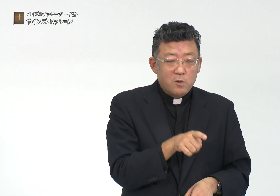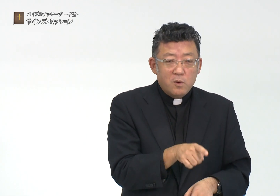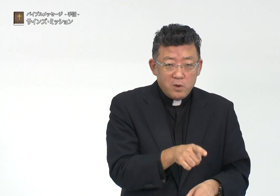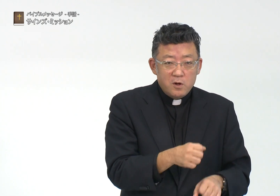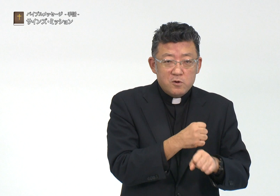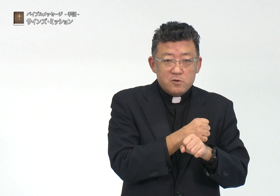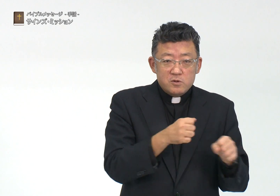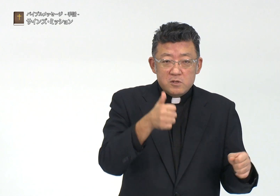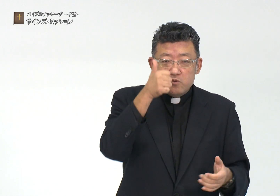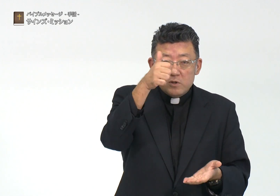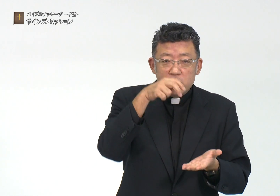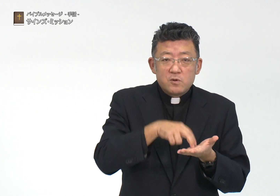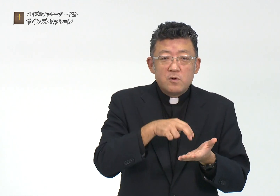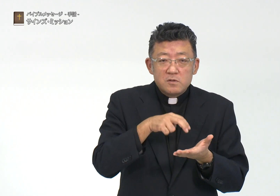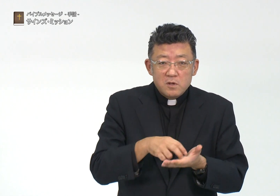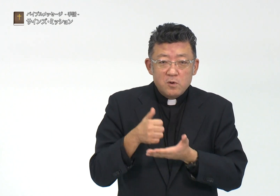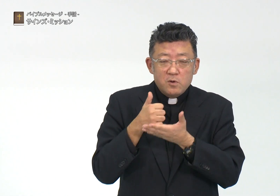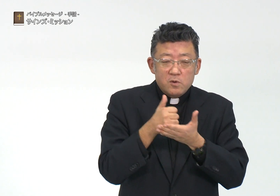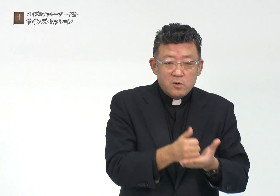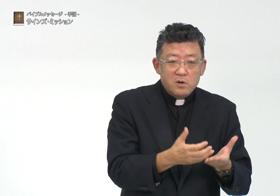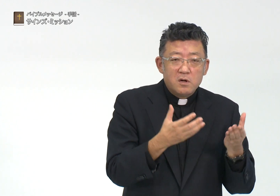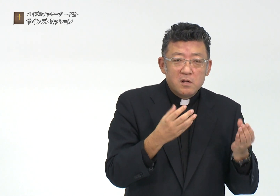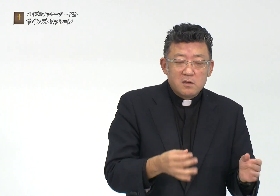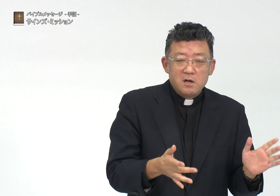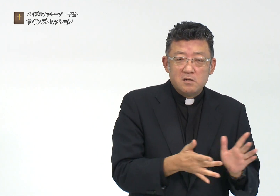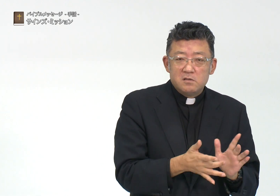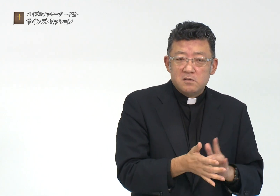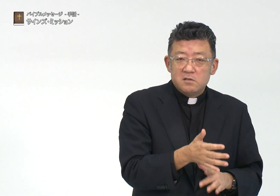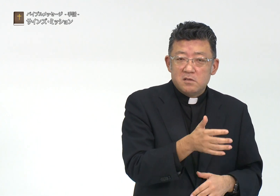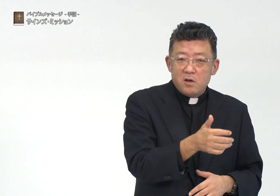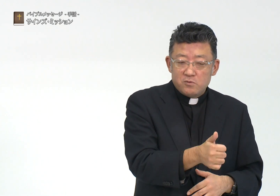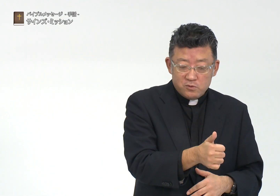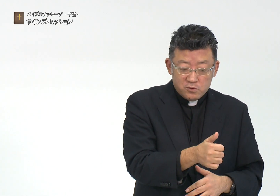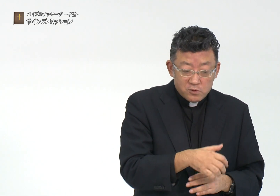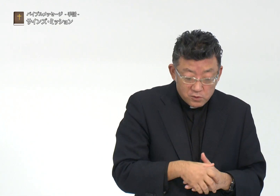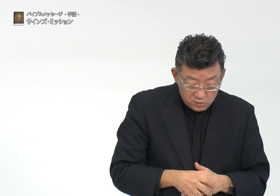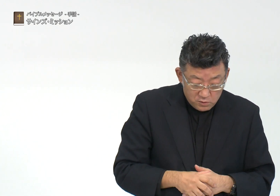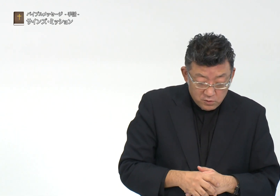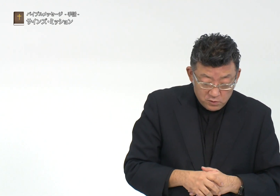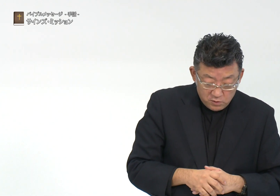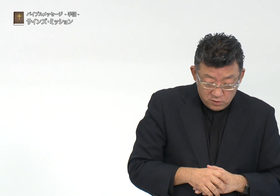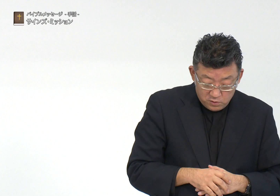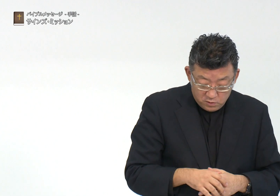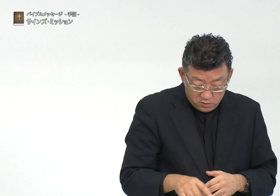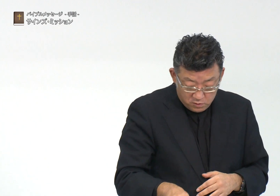ですから救い主として来られたイエスなのです